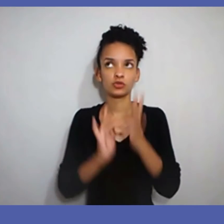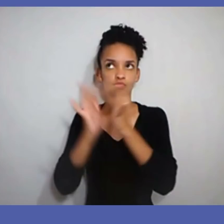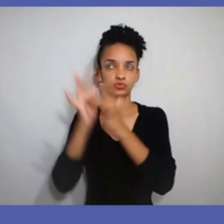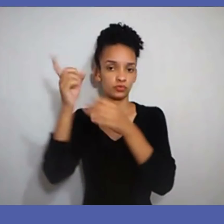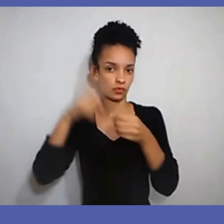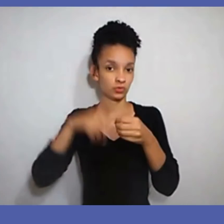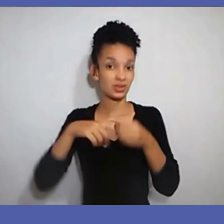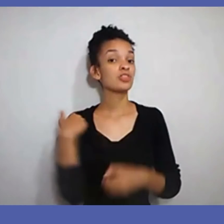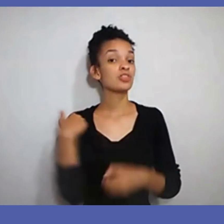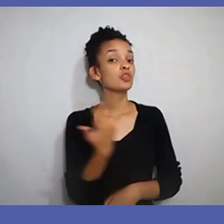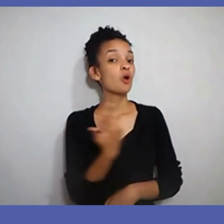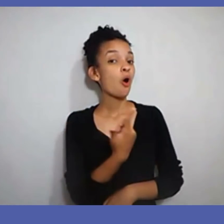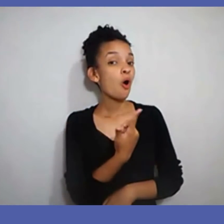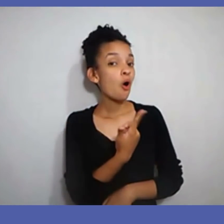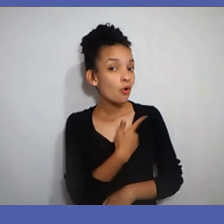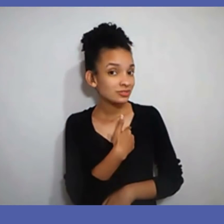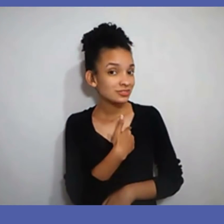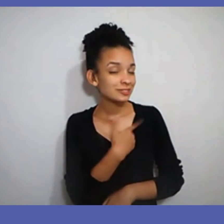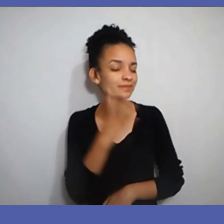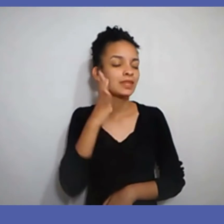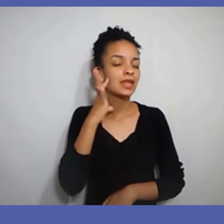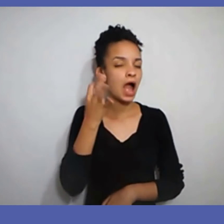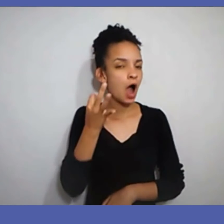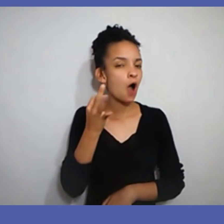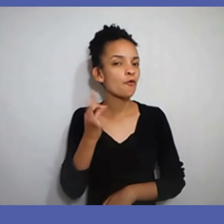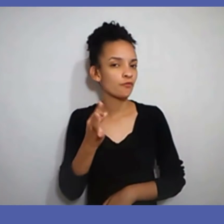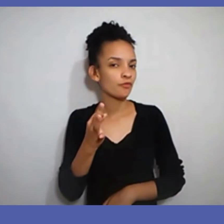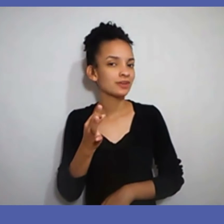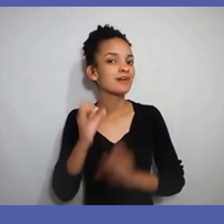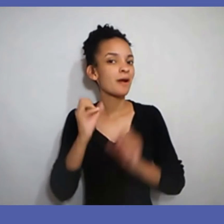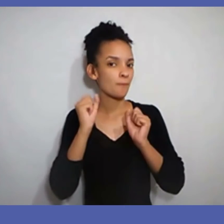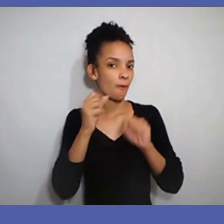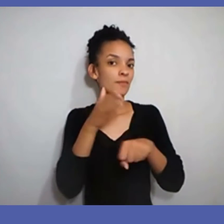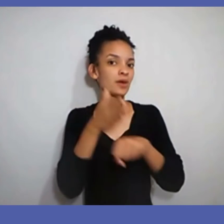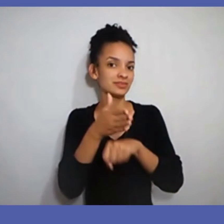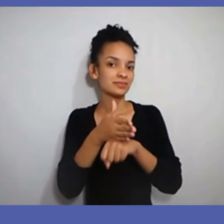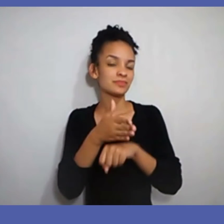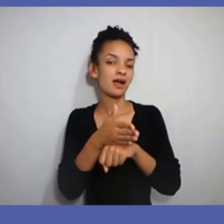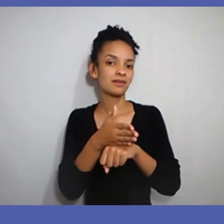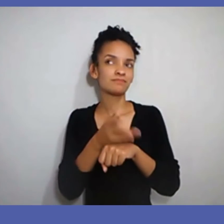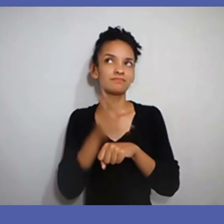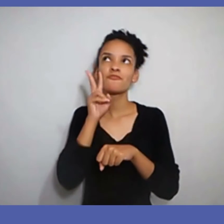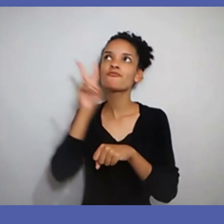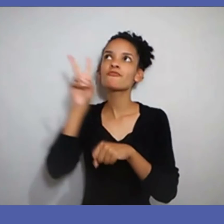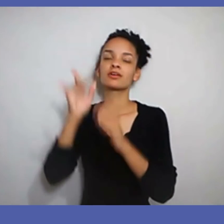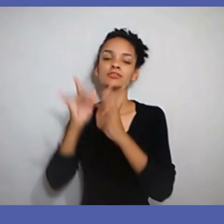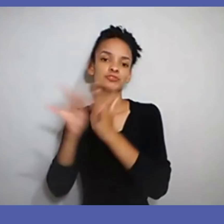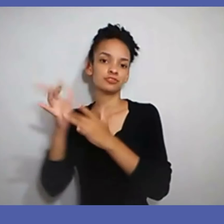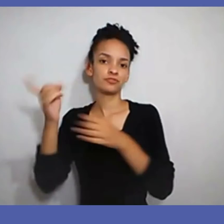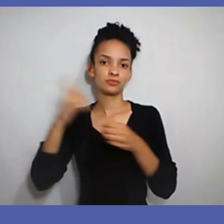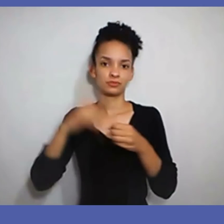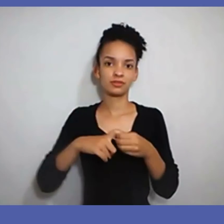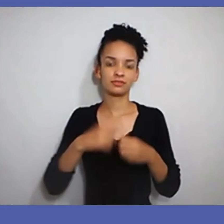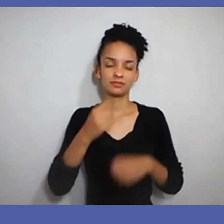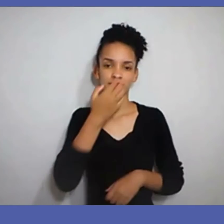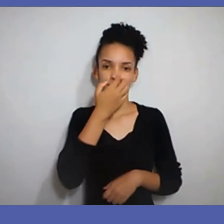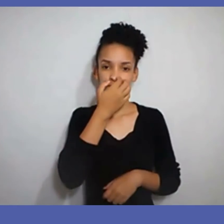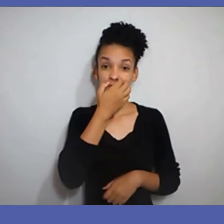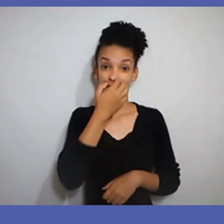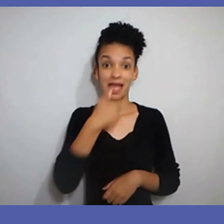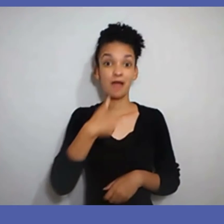podemos fazer parte desses 2. Aliás, a minha esperança é fazer parte desses 2, né?